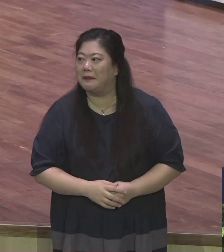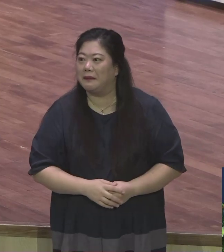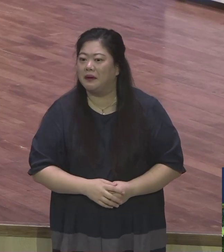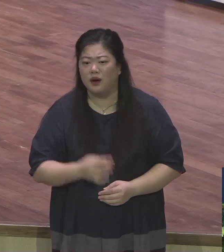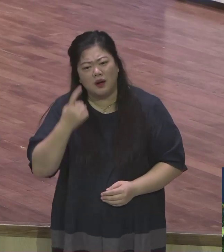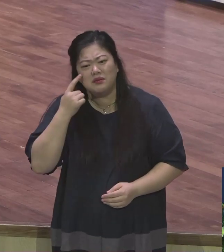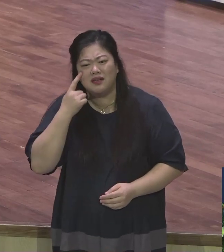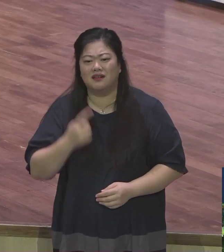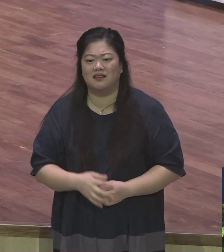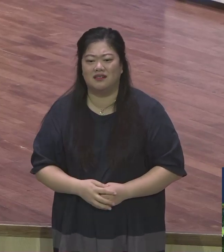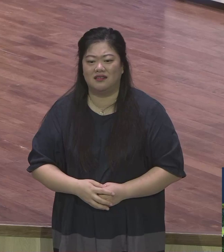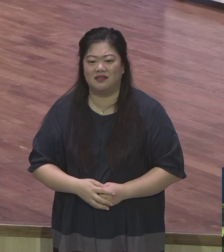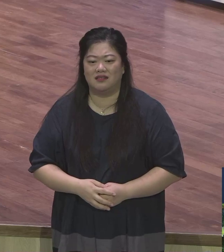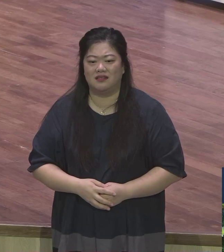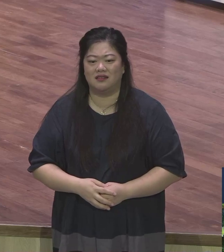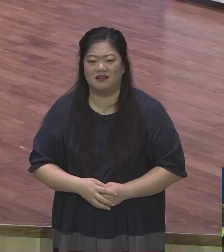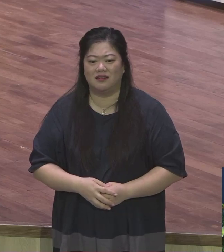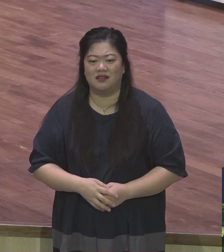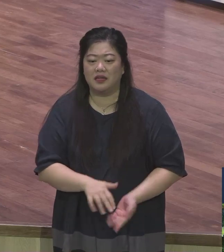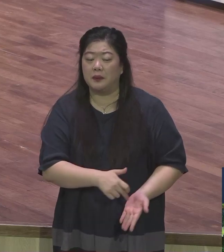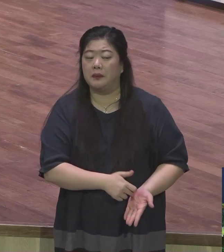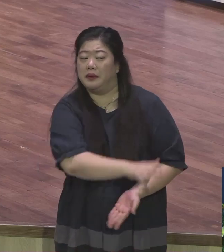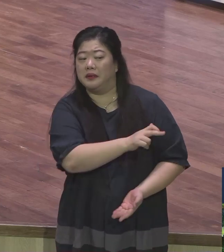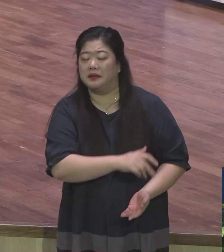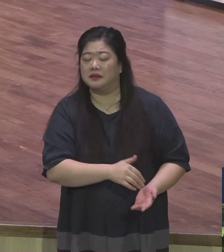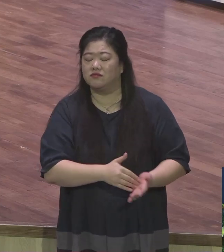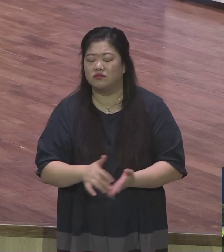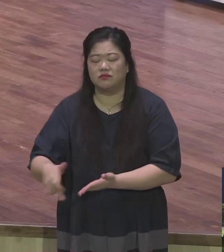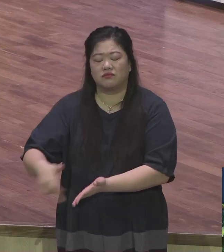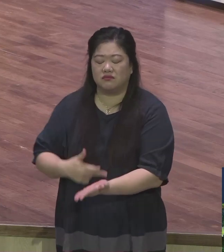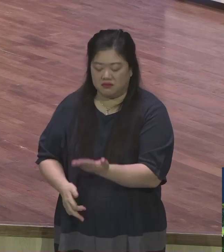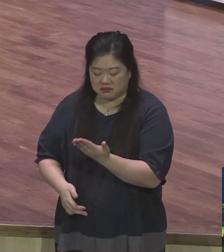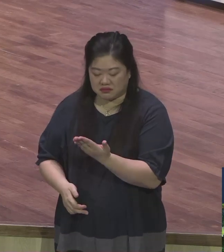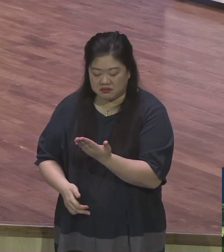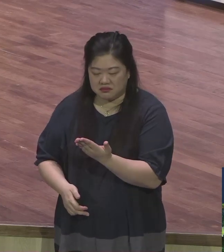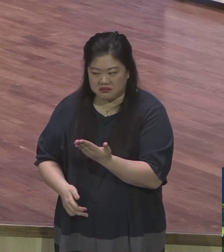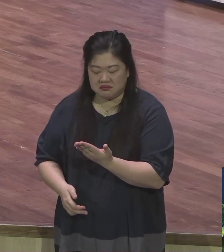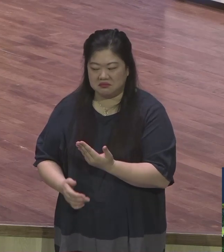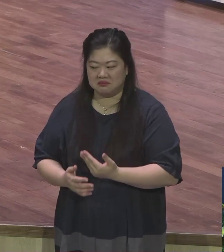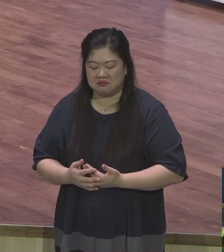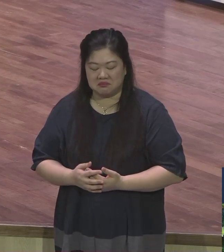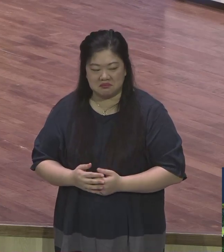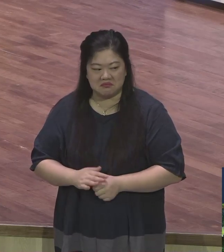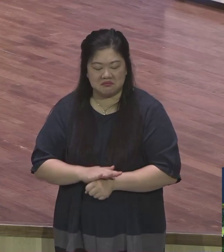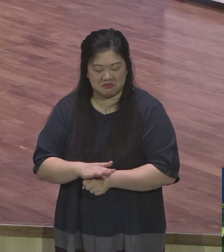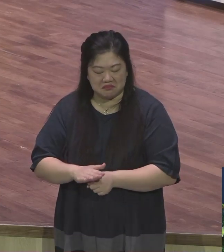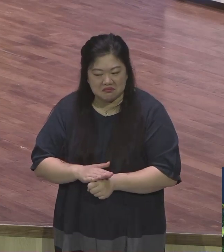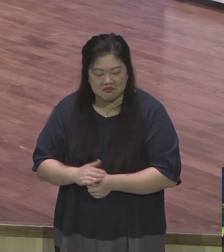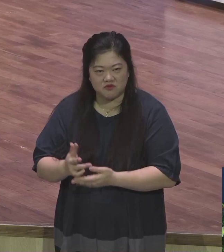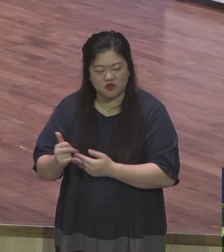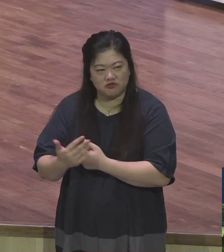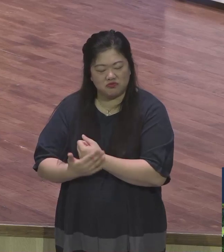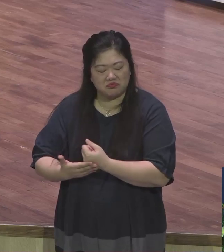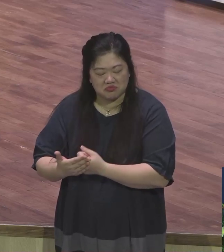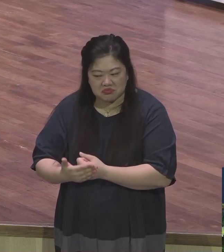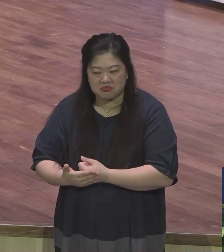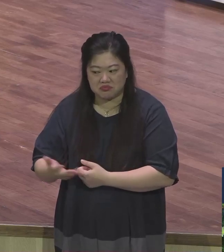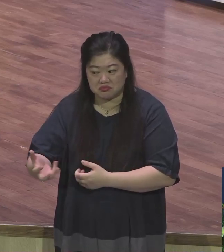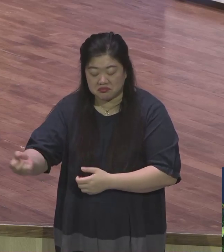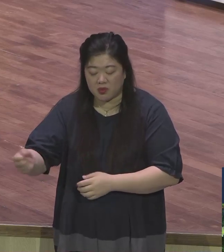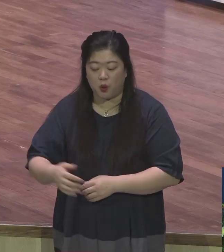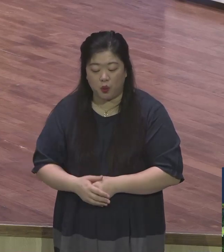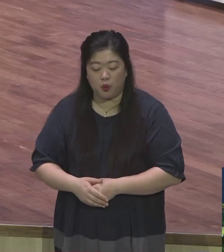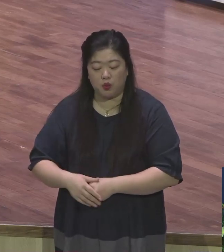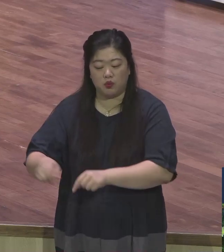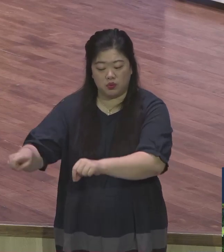그것이 본인에게 감격이 감독이 되어 나같은 주인 살리신 주원에 놀라워. 이것이 되는 사람은요.